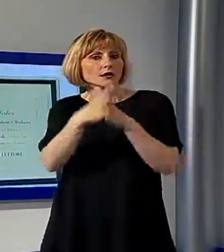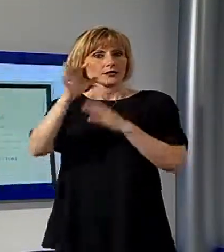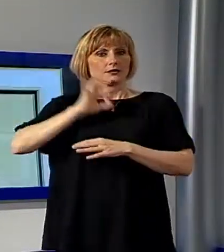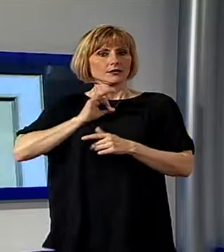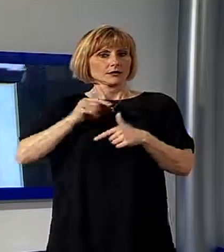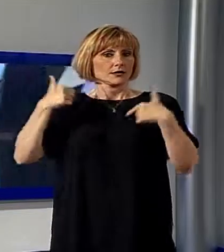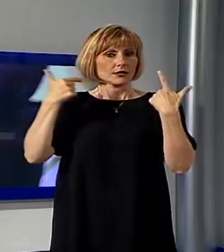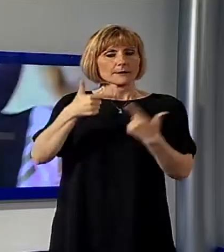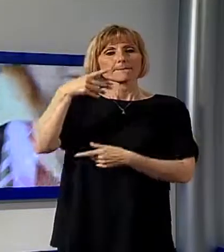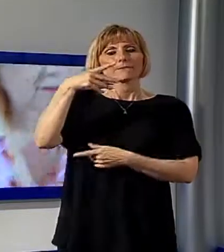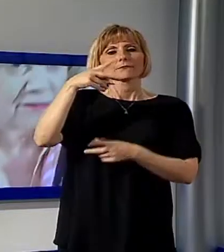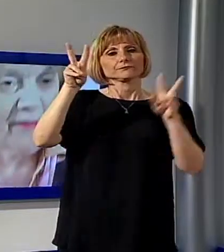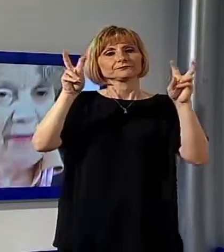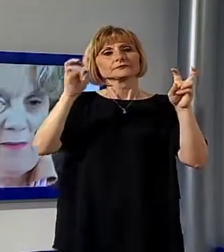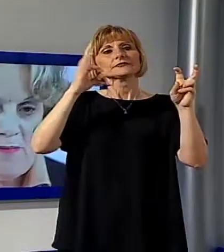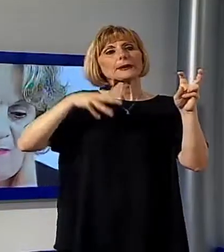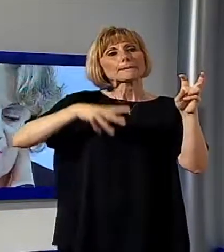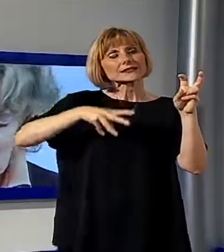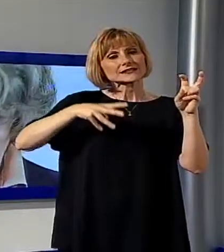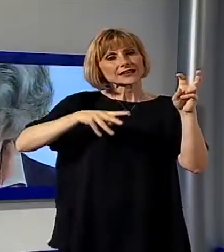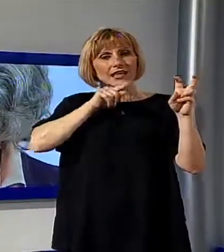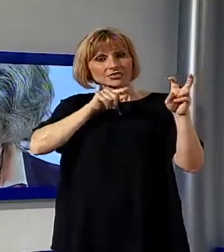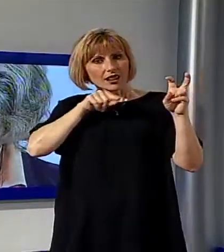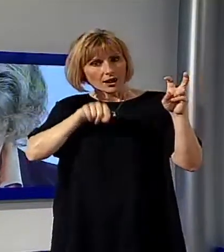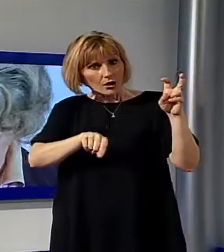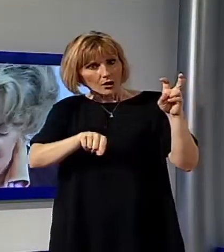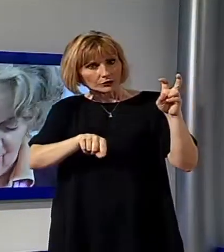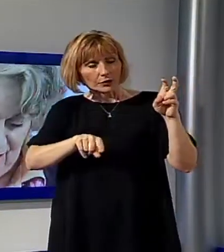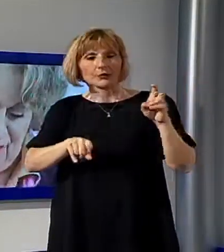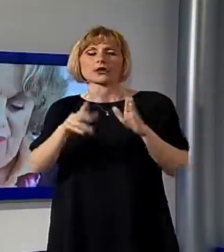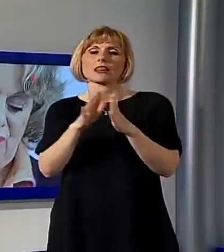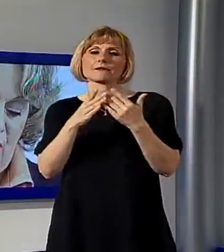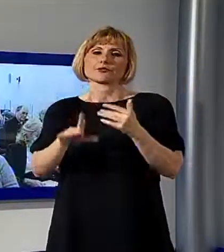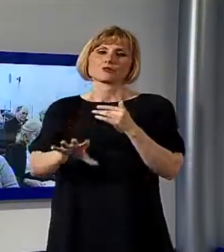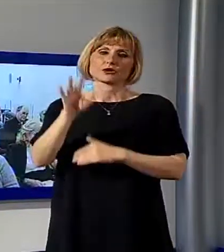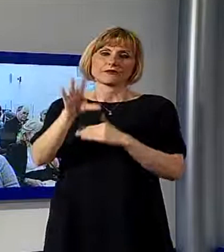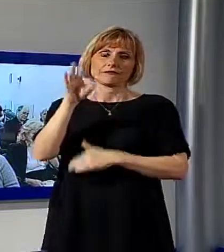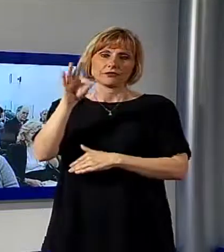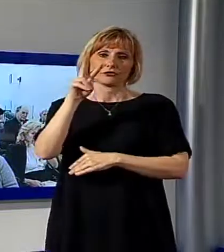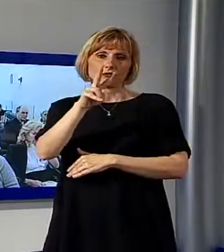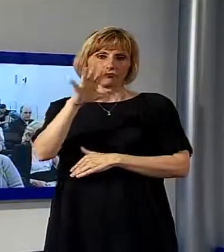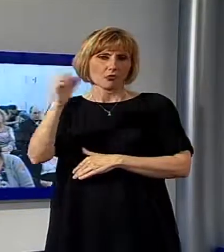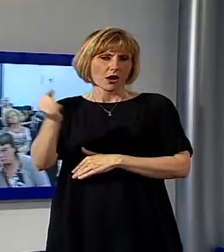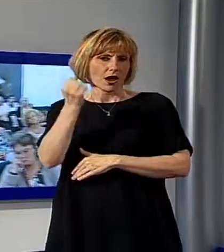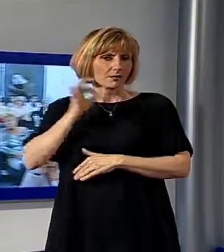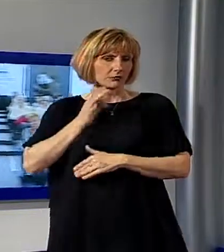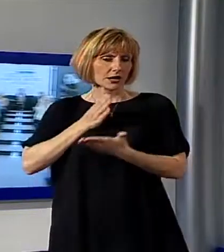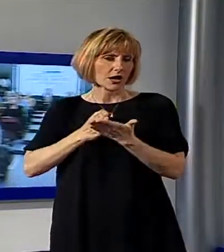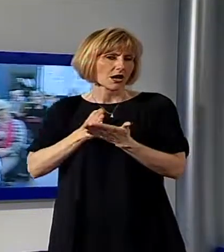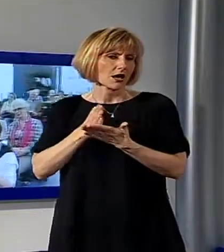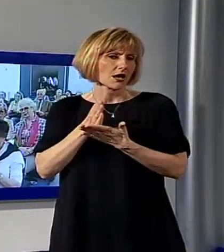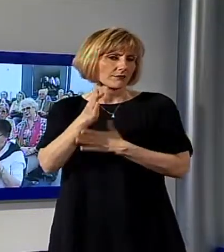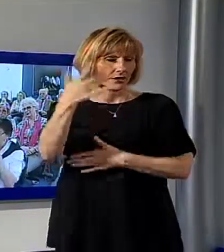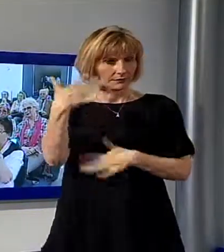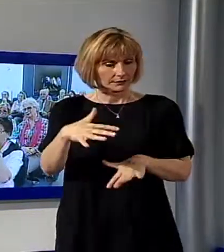La masseria delle allodole, giudicato il libro preferito tra quelli premiati nei 25 anni di attività della Società